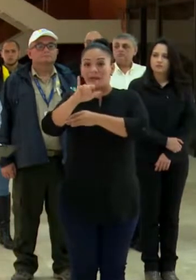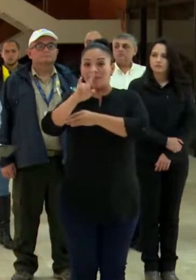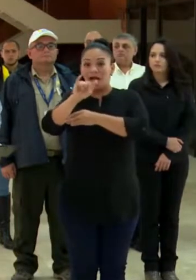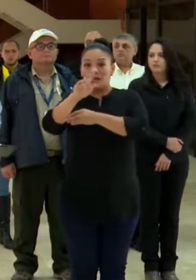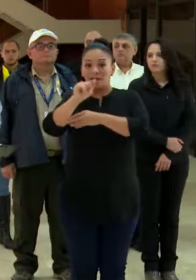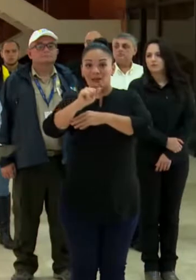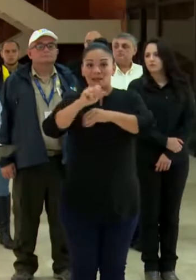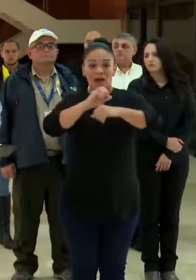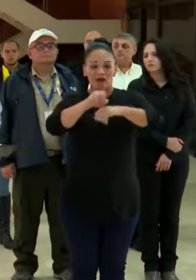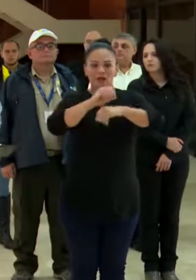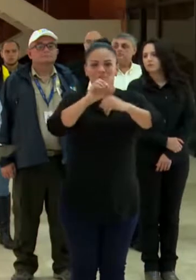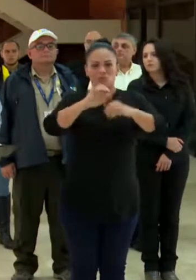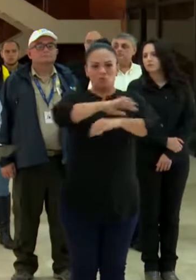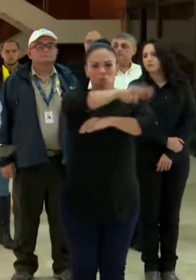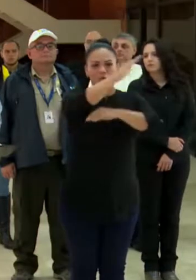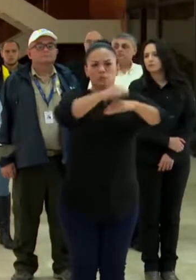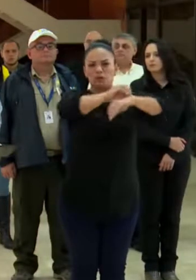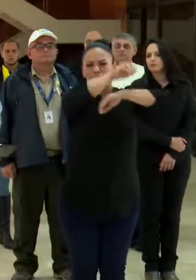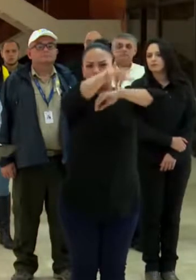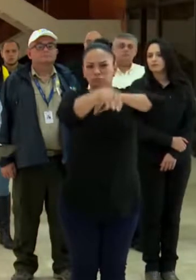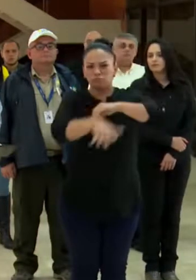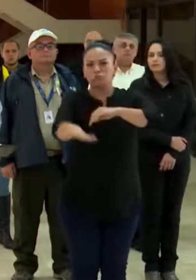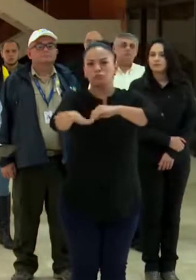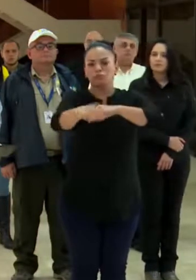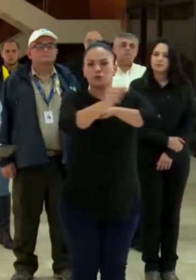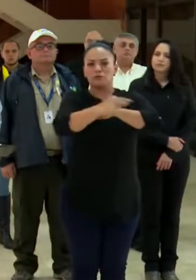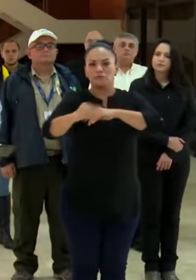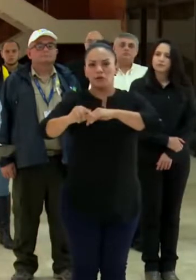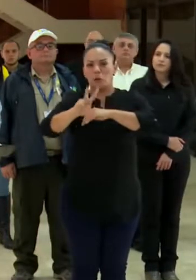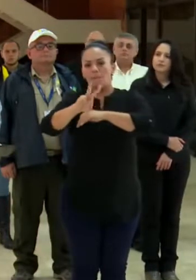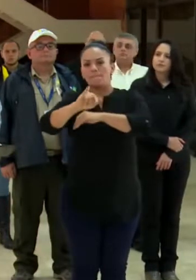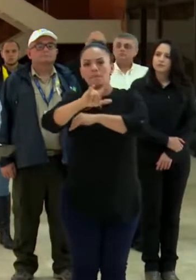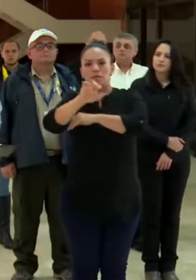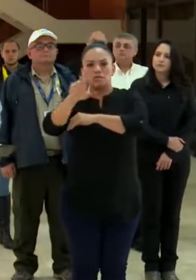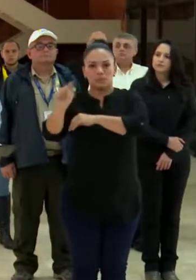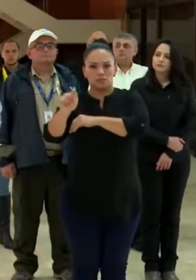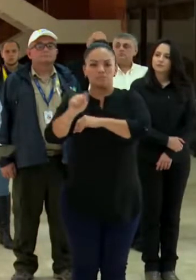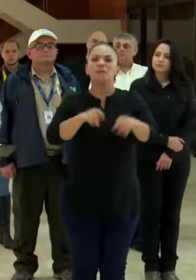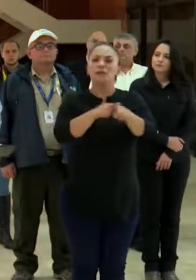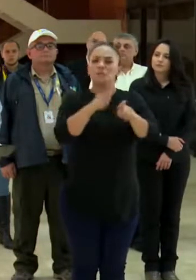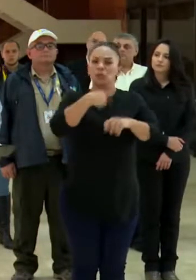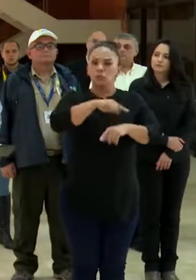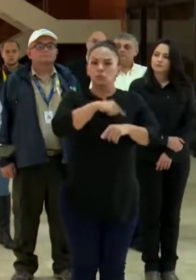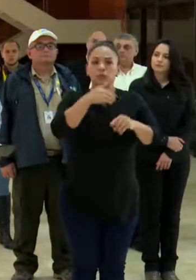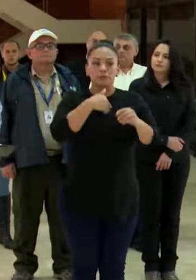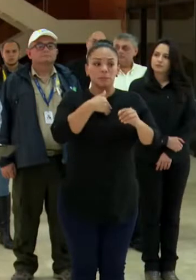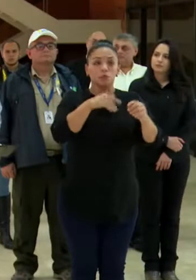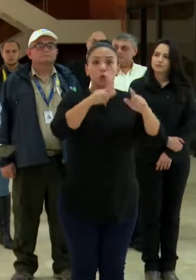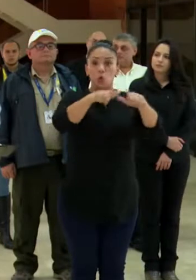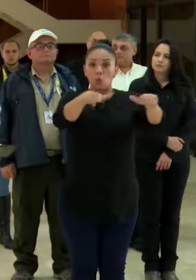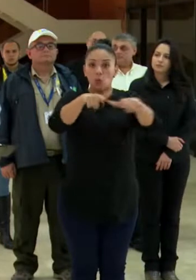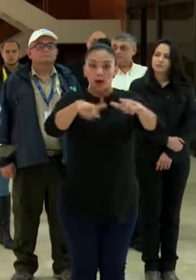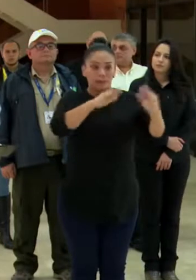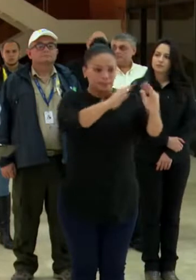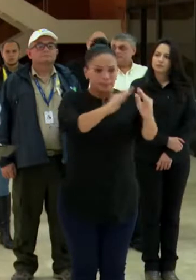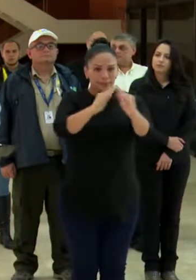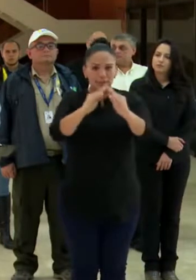hacia el río Virilla. Tenemos albergues habilitados, muchas familias,